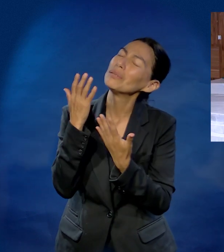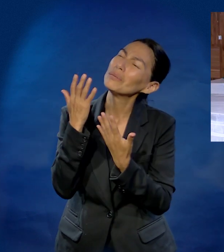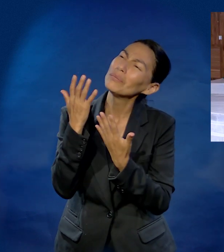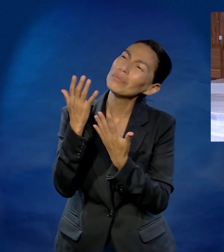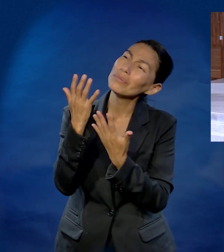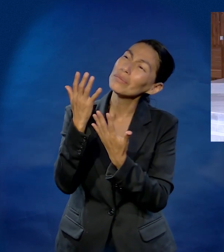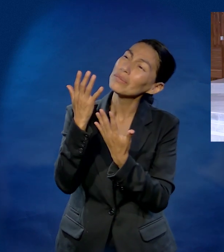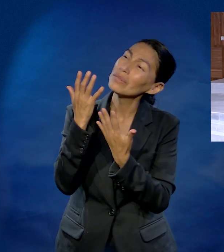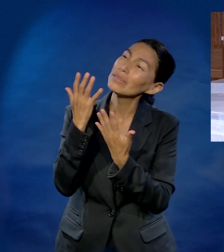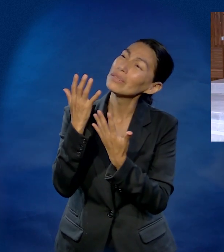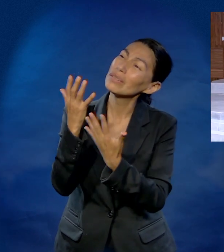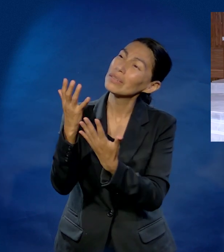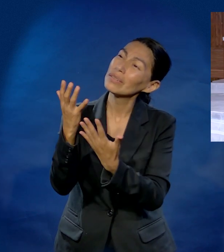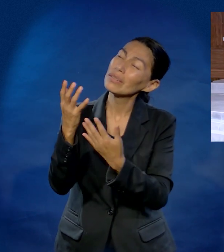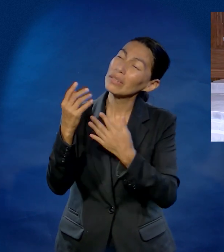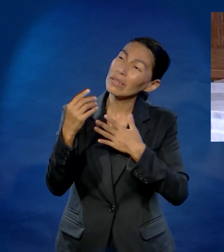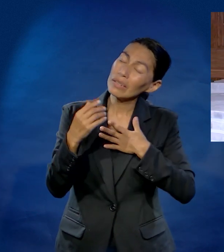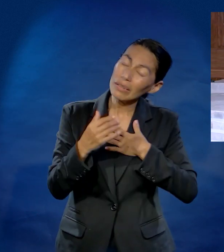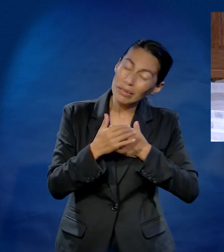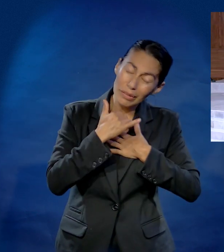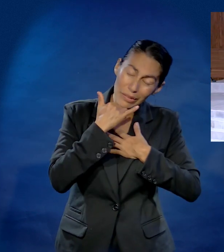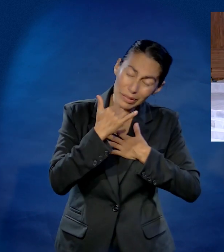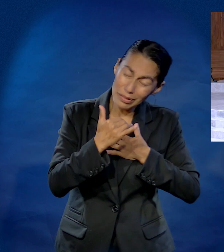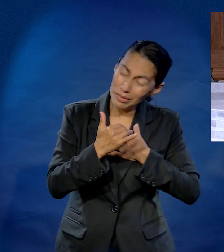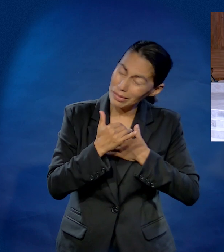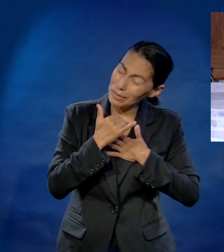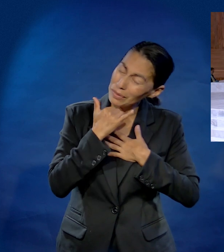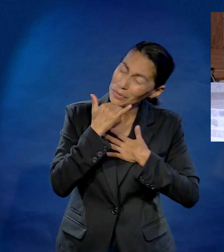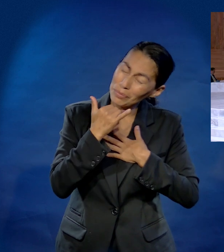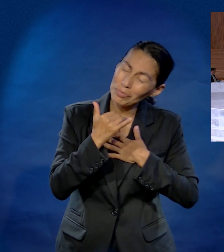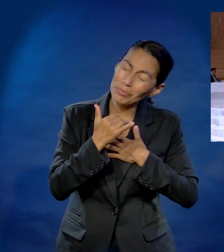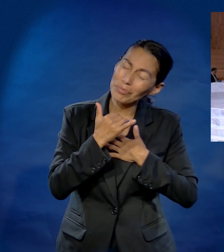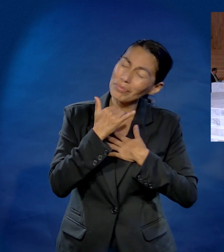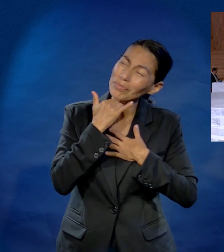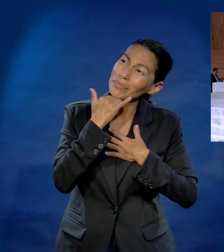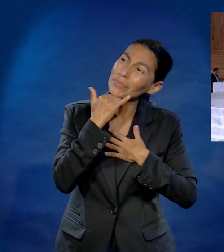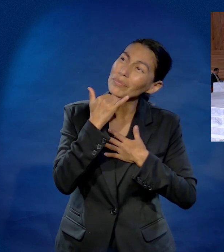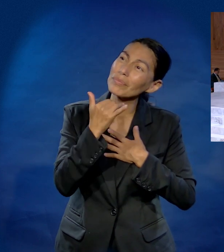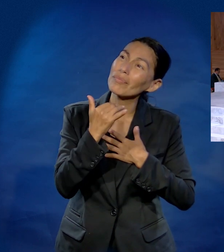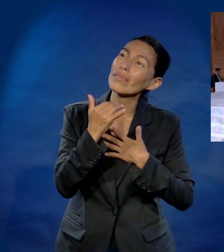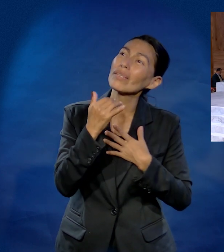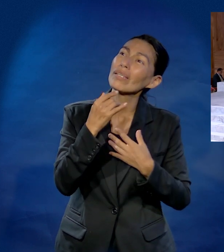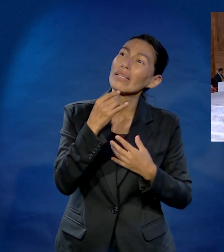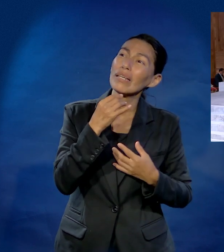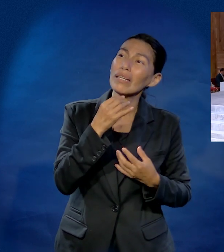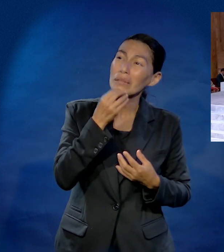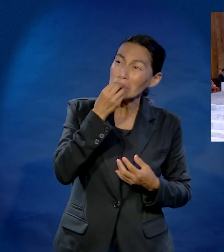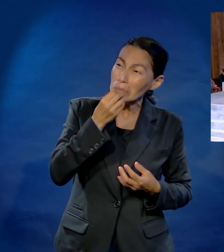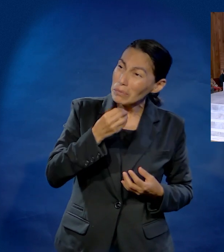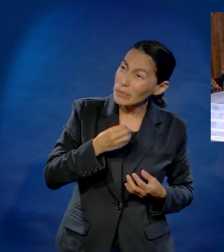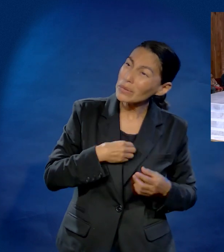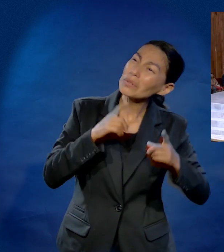Un corazón conforme al tuyo es lo que pido,